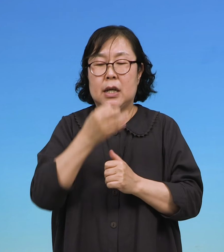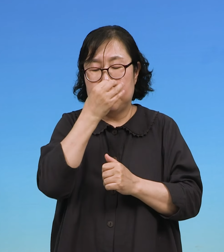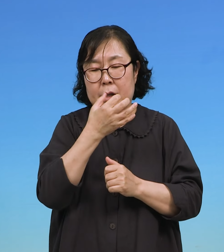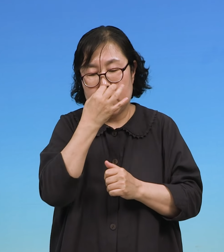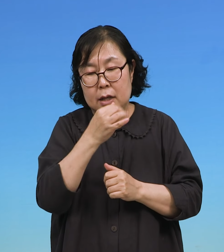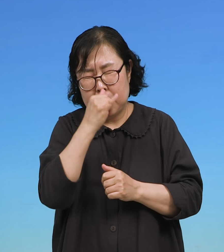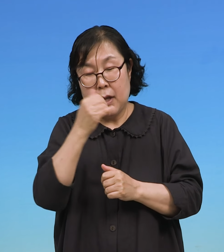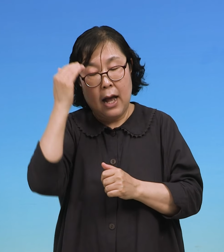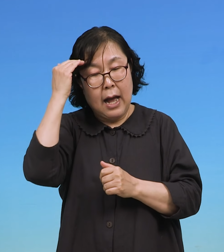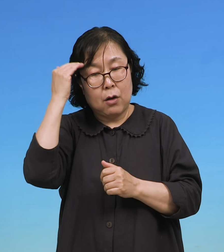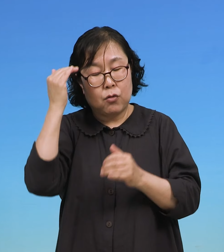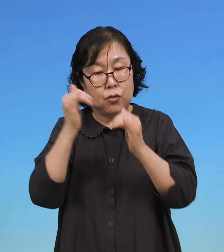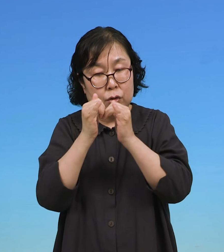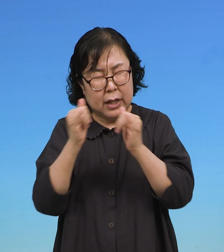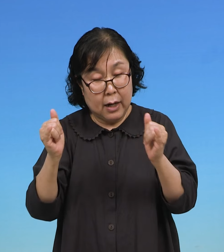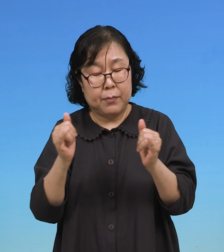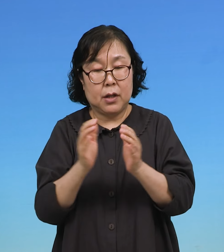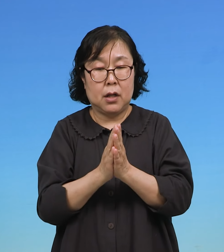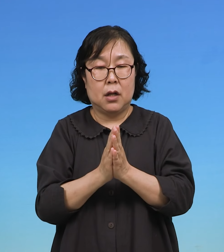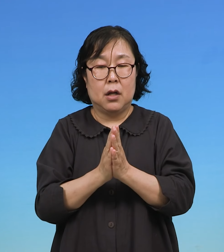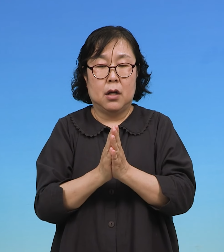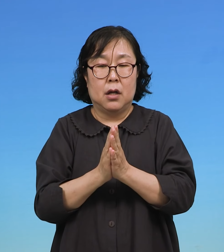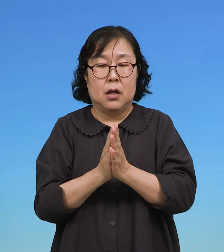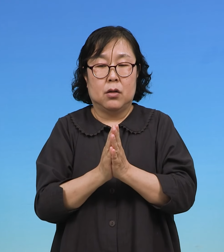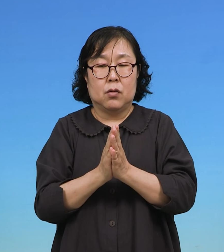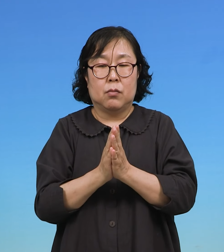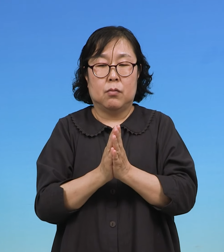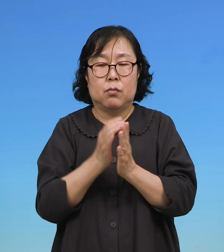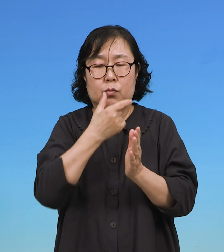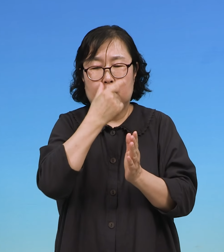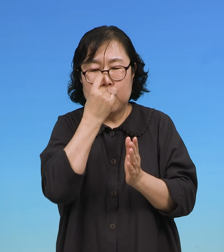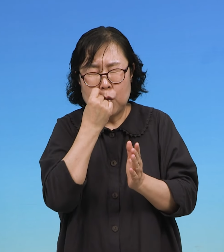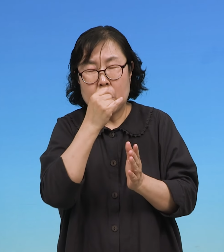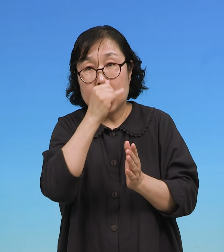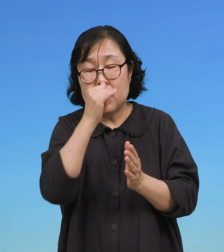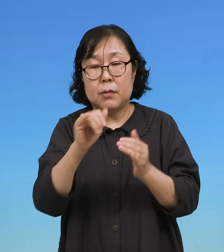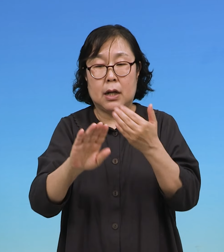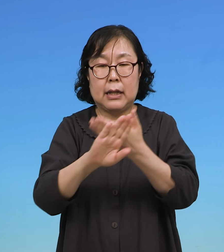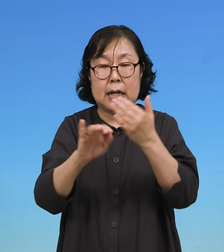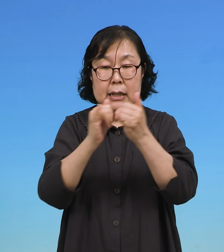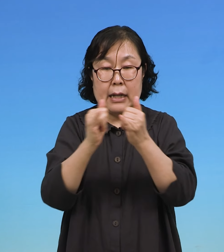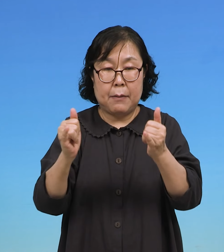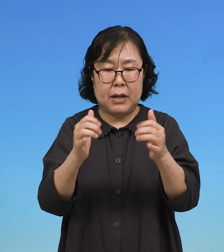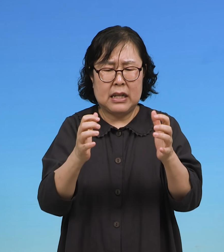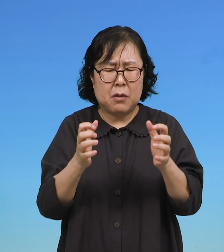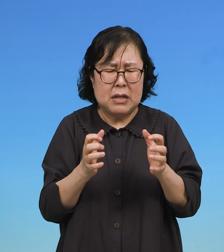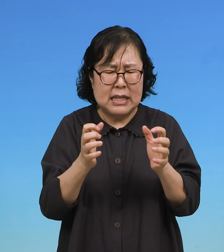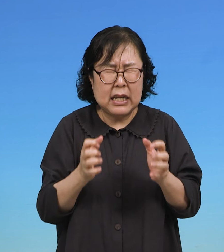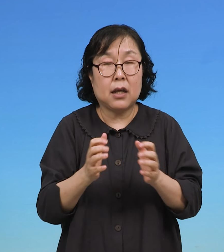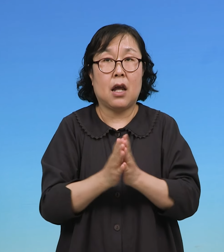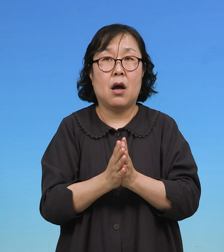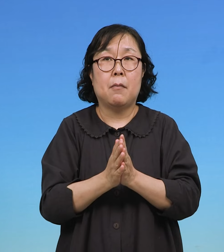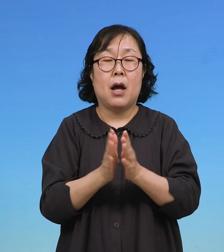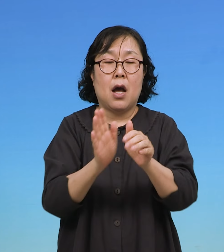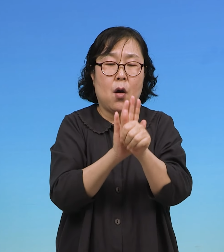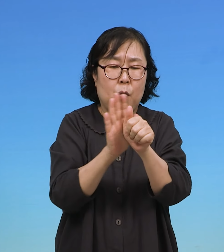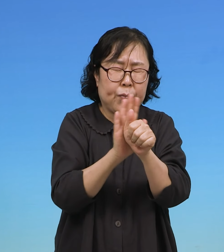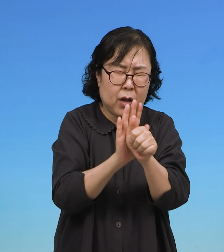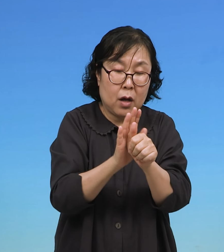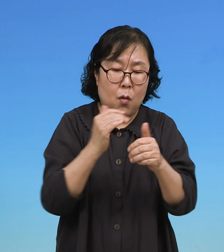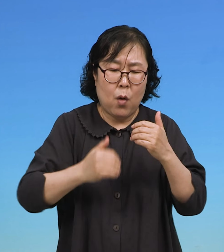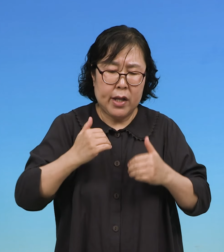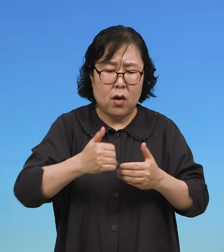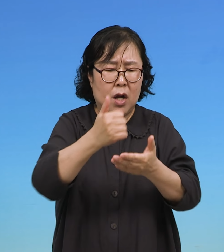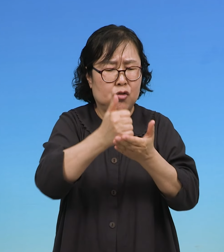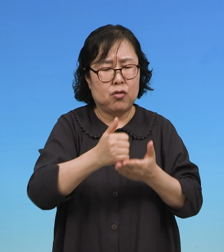있어요. 남에게 환대를 베풀 줄도 모르고 남이 베풀어주는 환대를 누릴 줄도 몰라요. 내가 이거 열받아서 몇